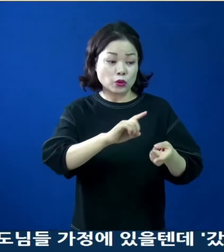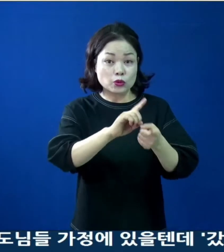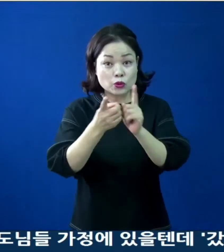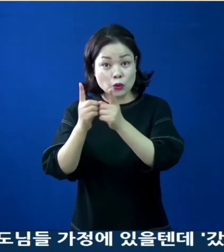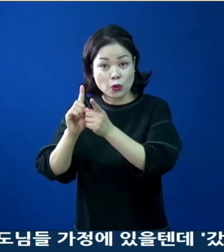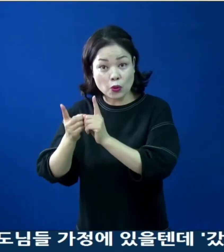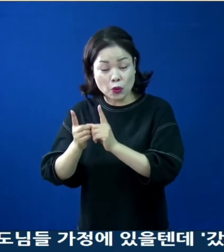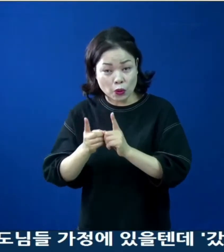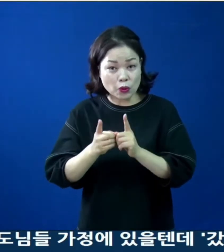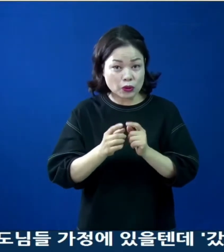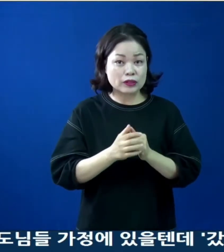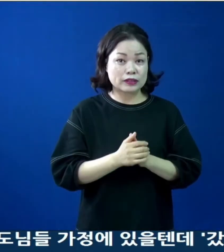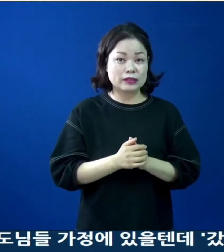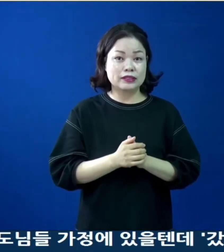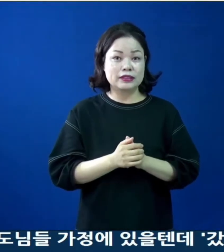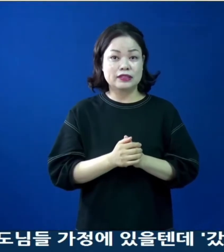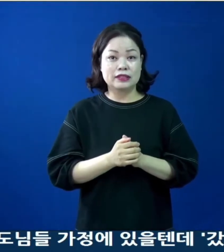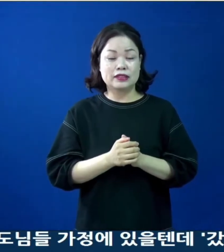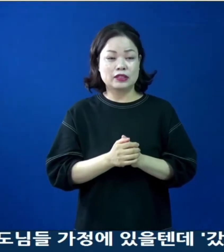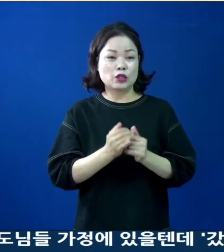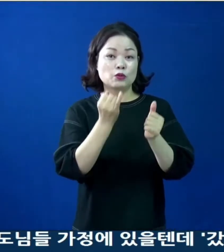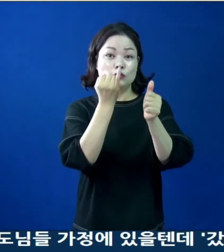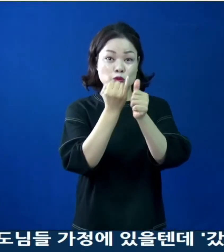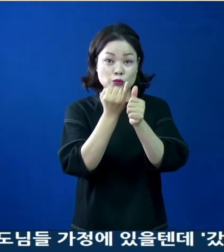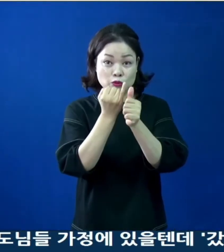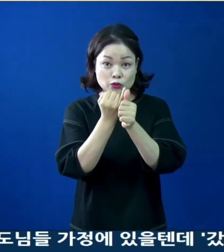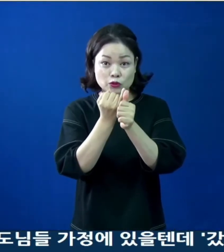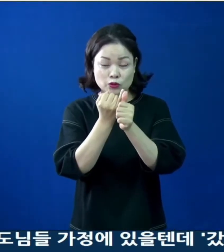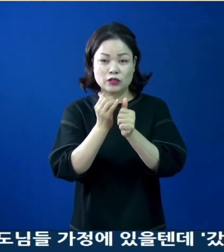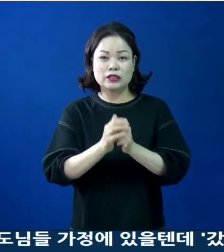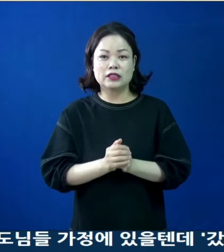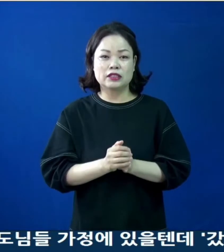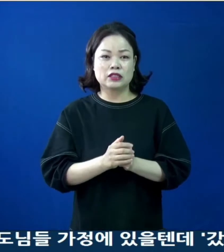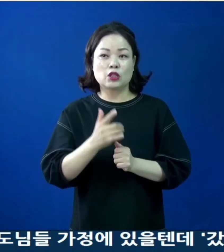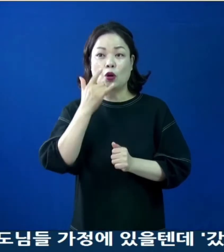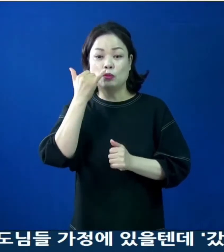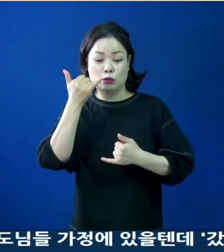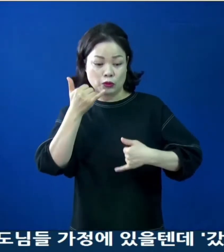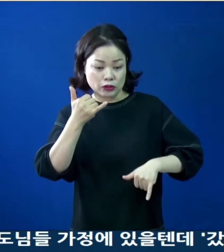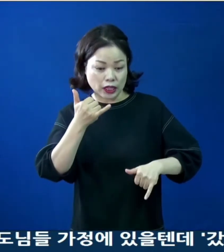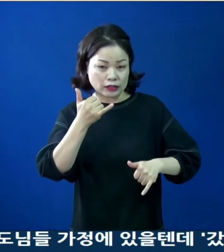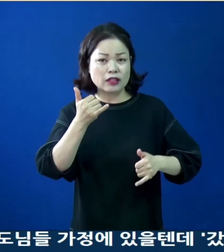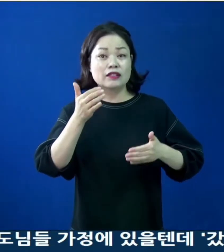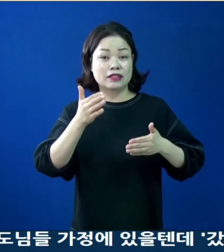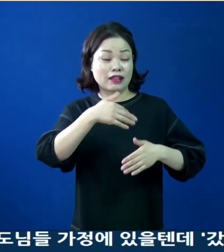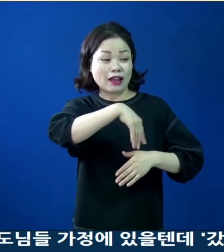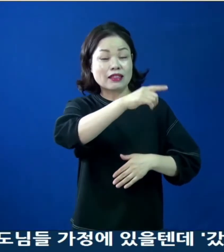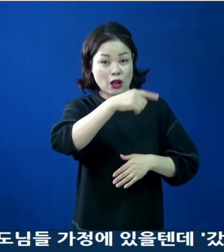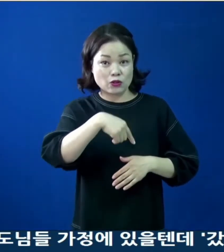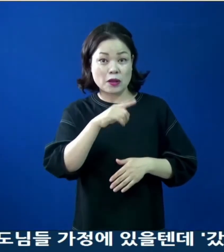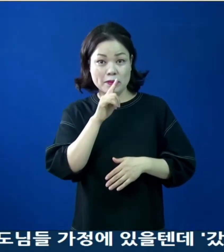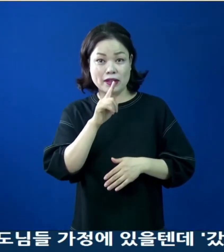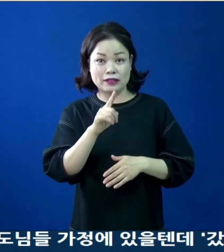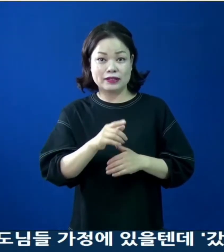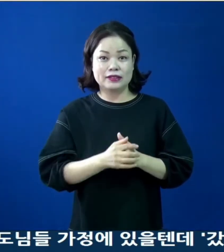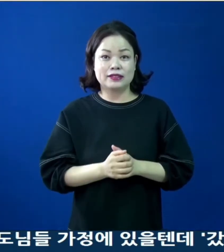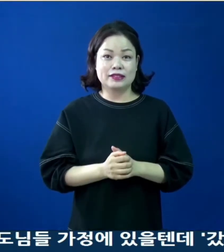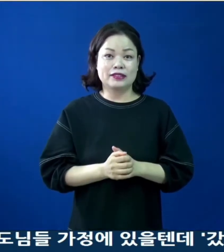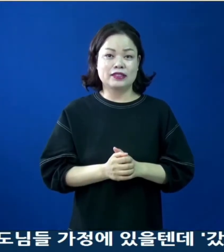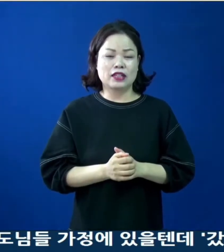서로에게 하죠. 그리고 부부끼리도 합니다. 부모와 자녀 사이에서도 갔다 올게라는 말을 많이